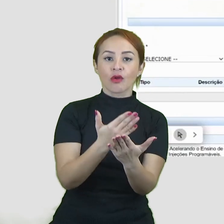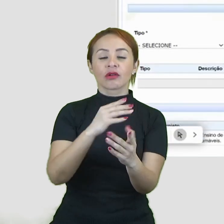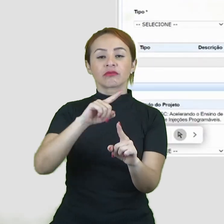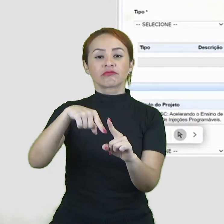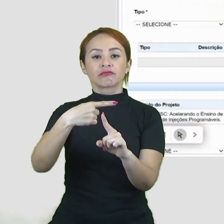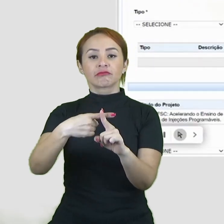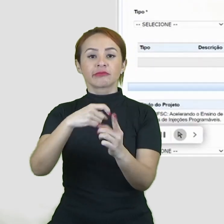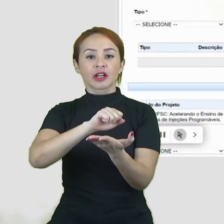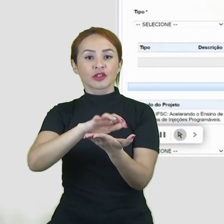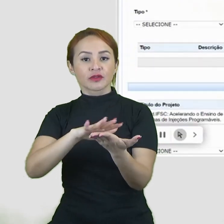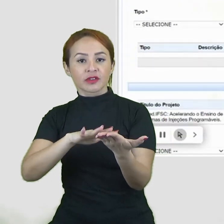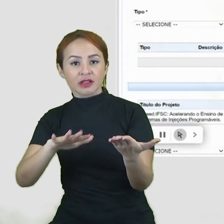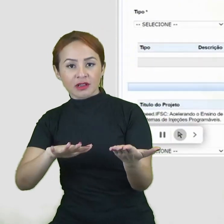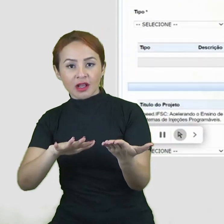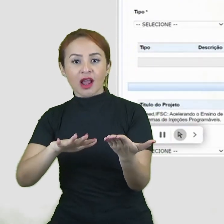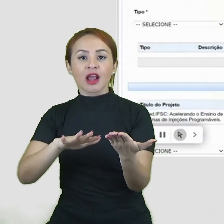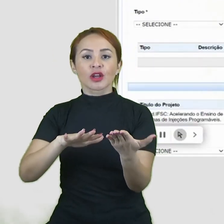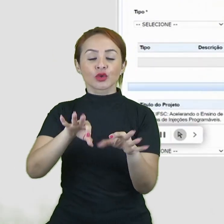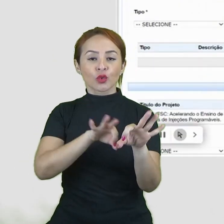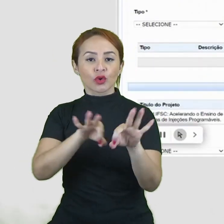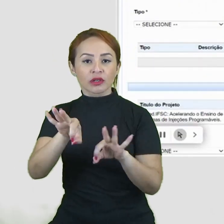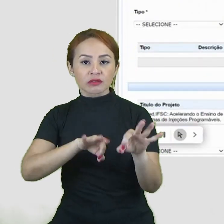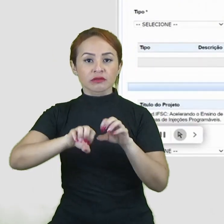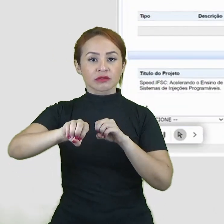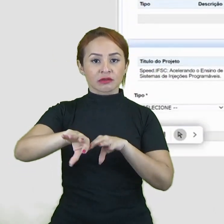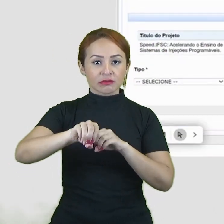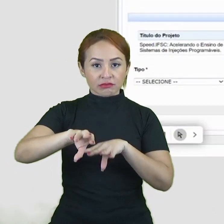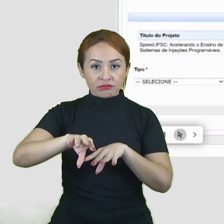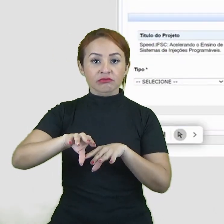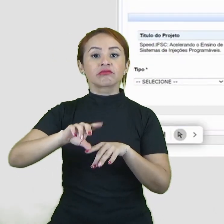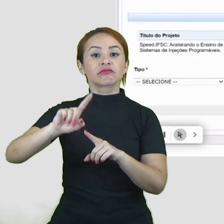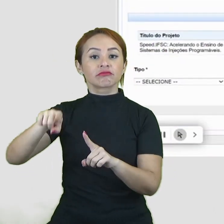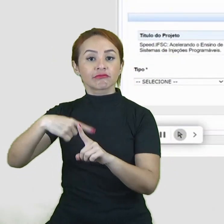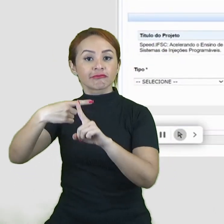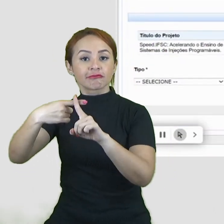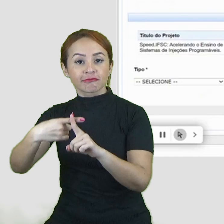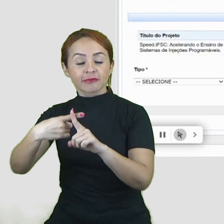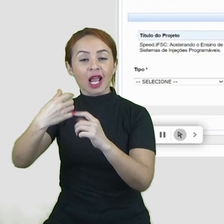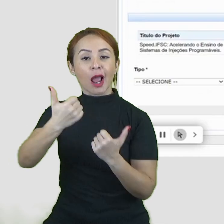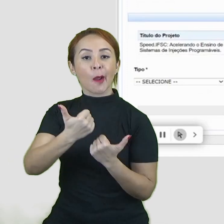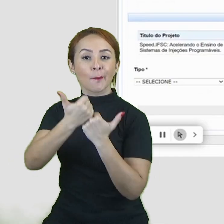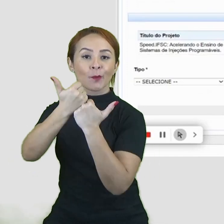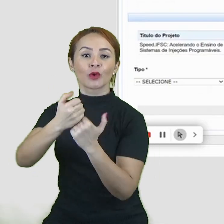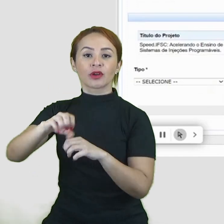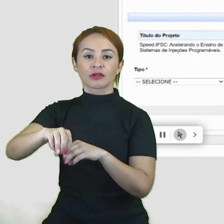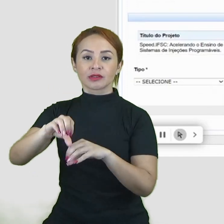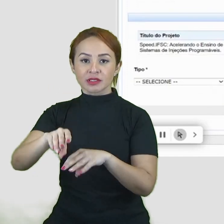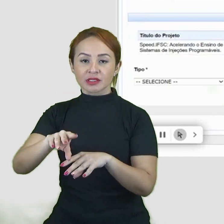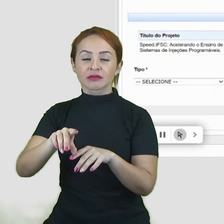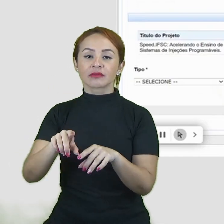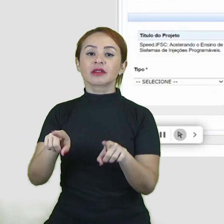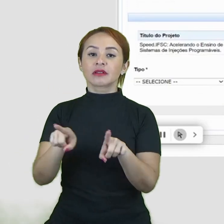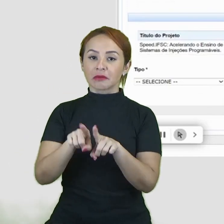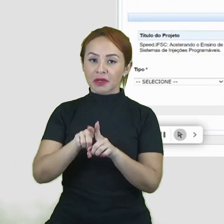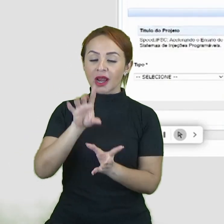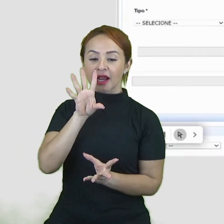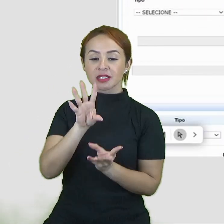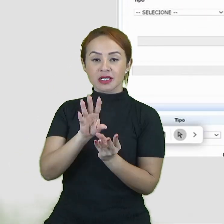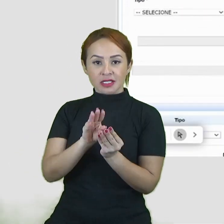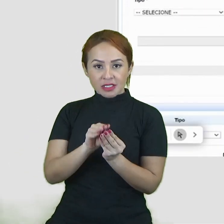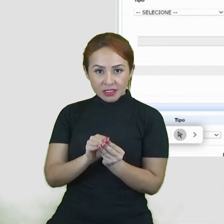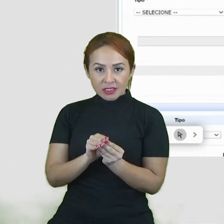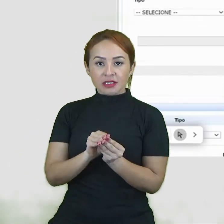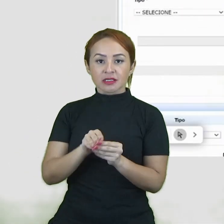organização do ensino, atividades de apoio ao ensino, e aí a gente tem a síntese, né, da carga horária total de